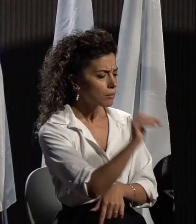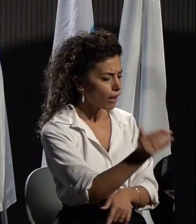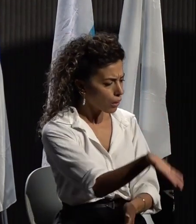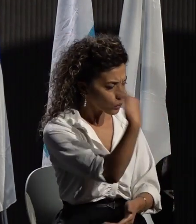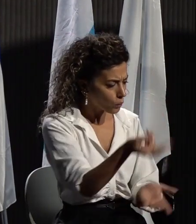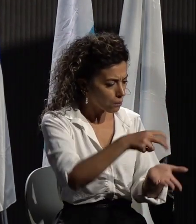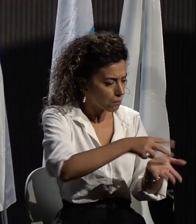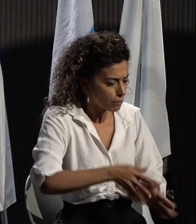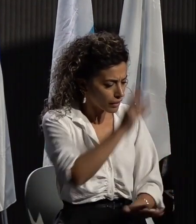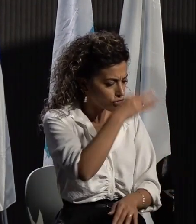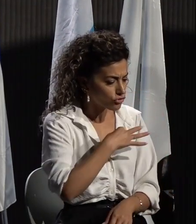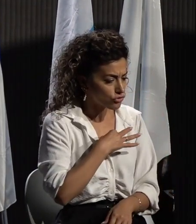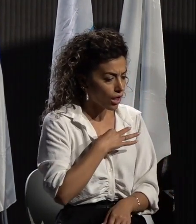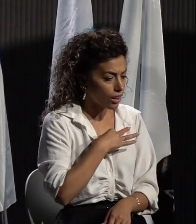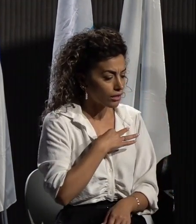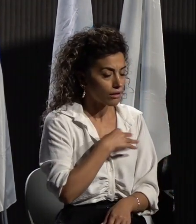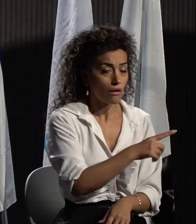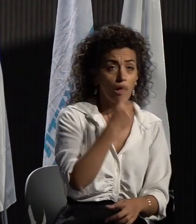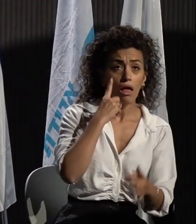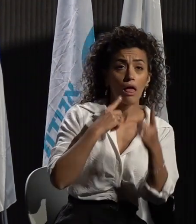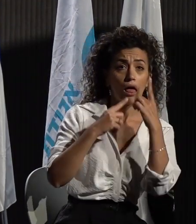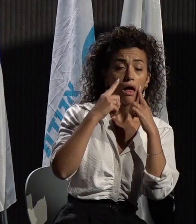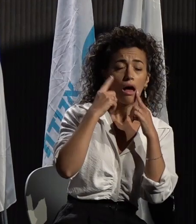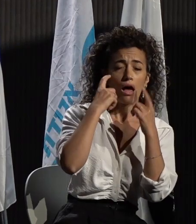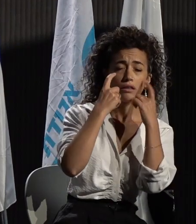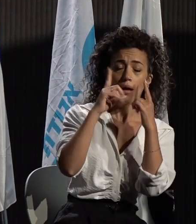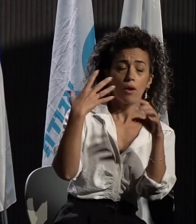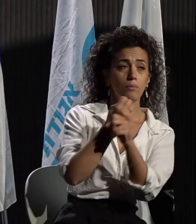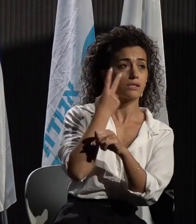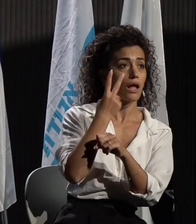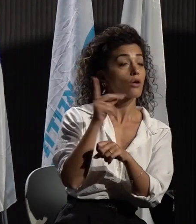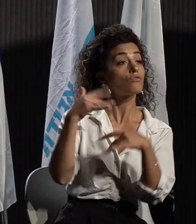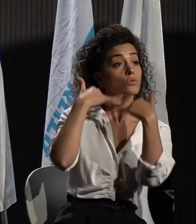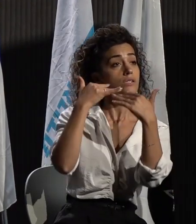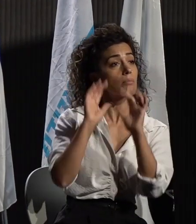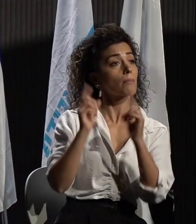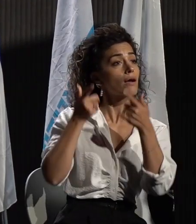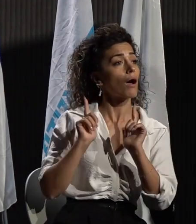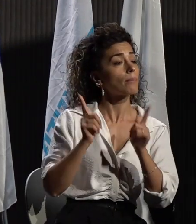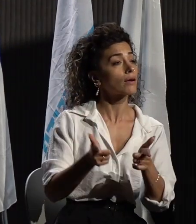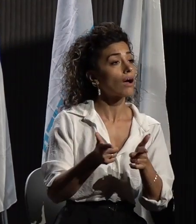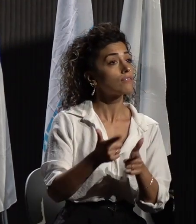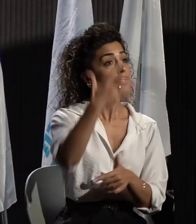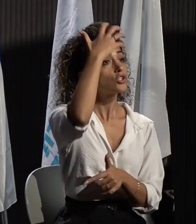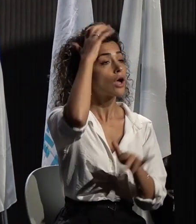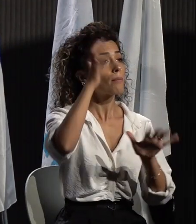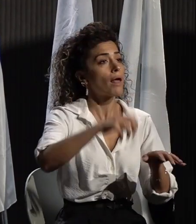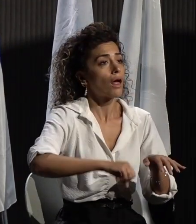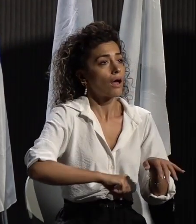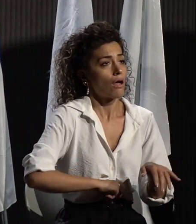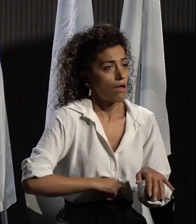בני, מנידמה חשכו עיניו, ויספר ליום קרב וערבו, איך המלך נפל על